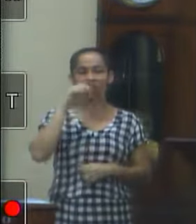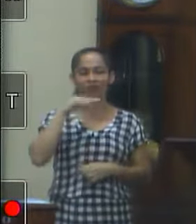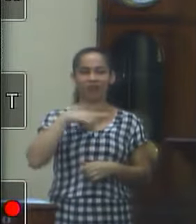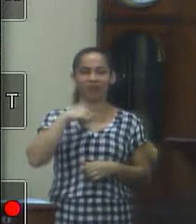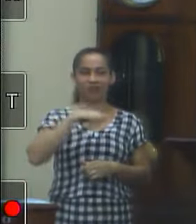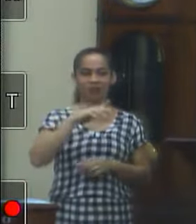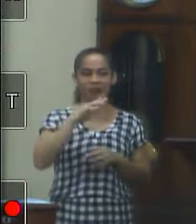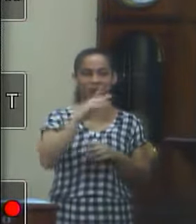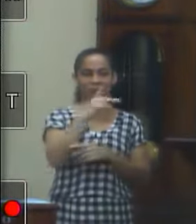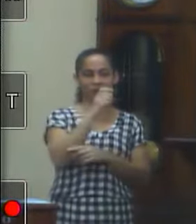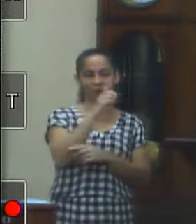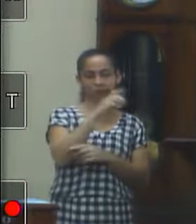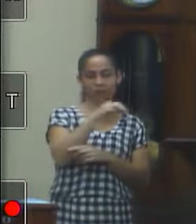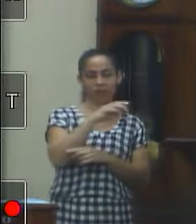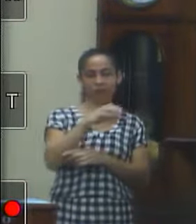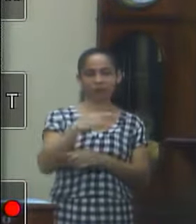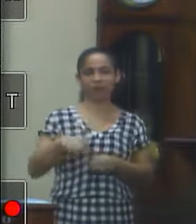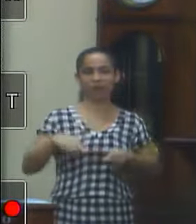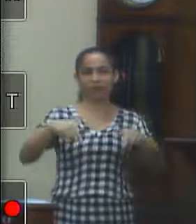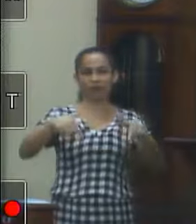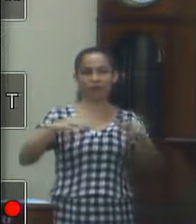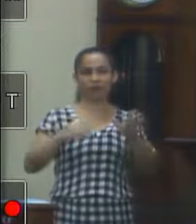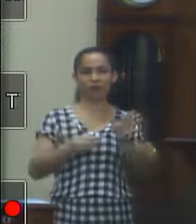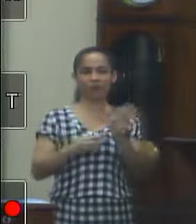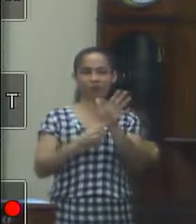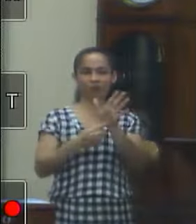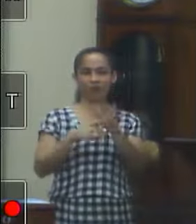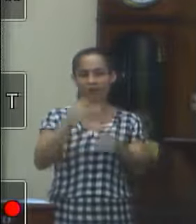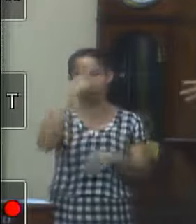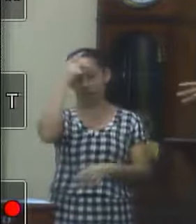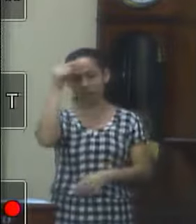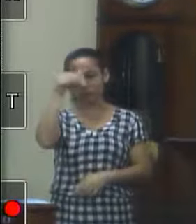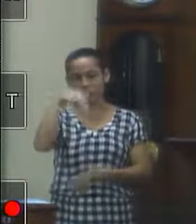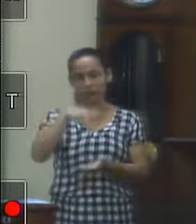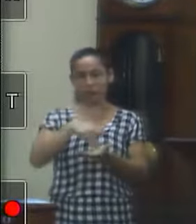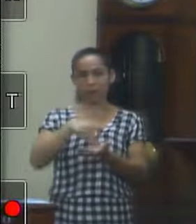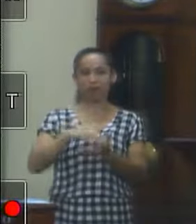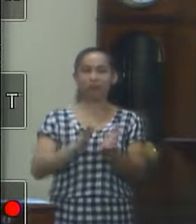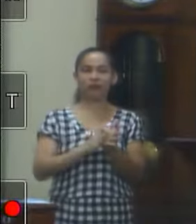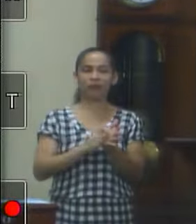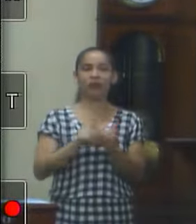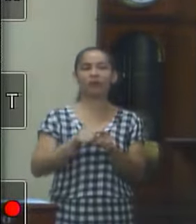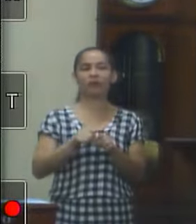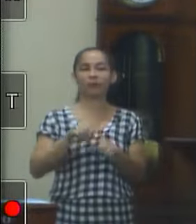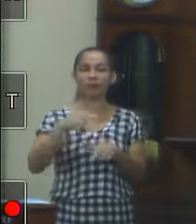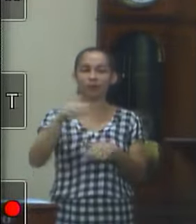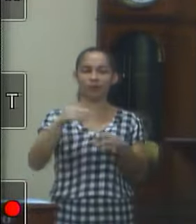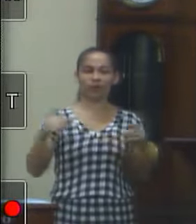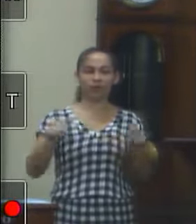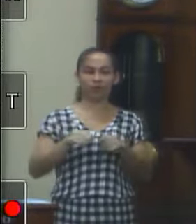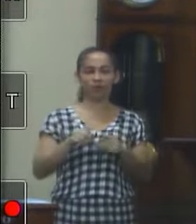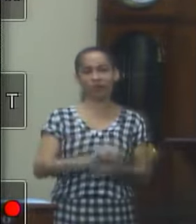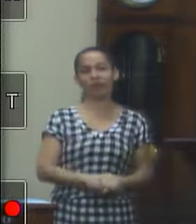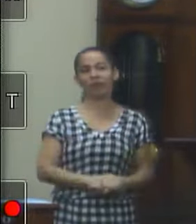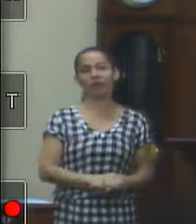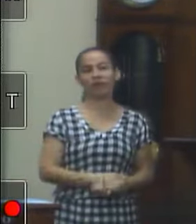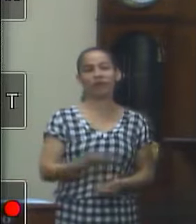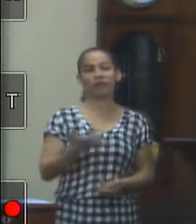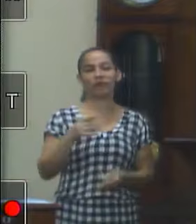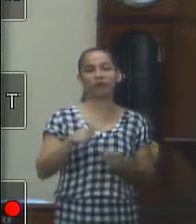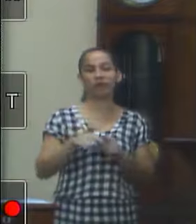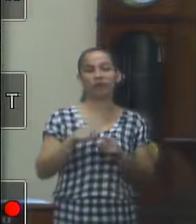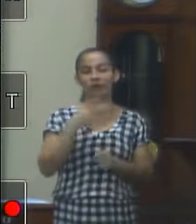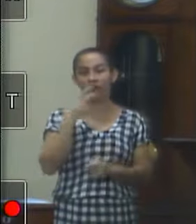Imperial, onde foram entregues títulos de cidadão, moção de aplauso e outros. E eu quero destacar aqui,